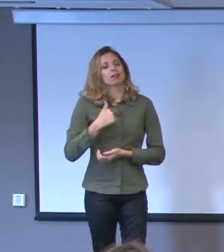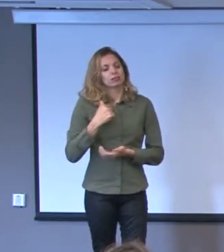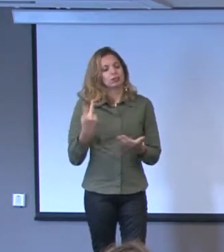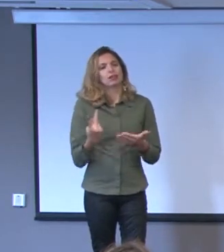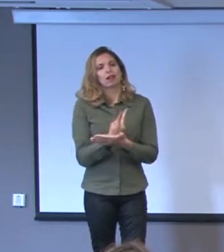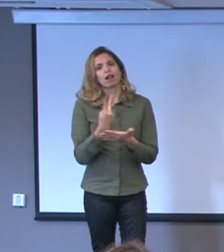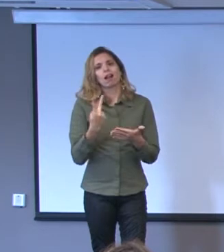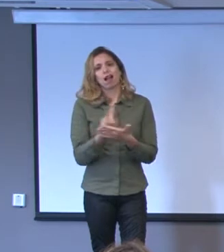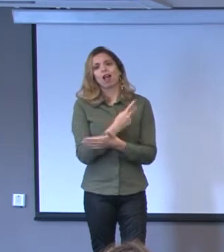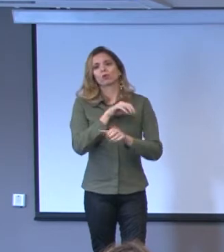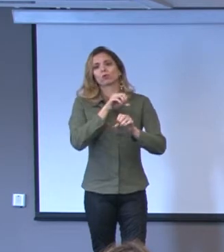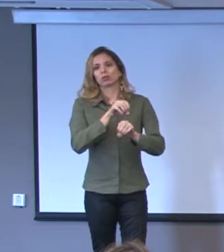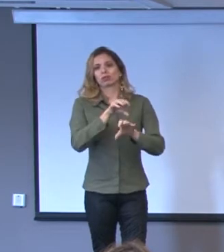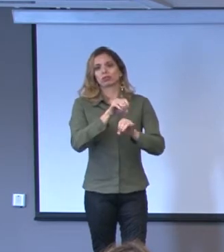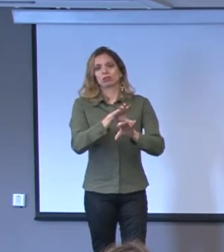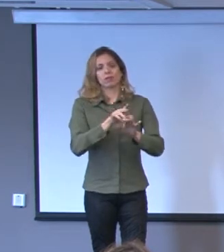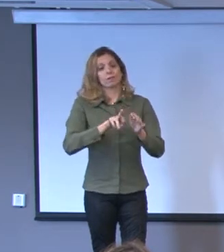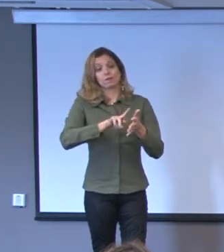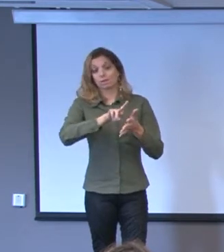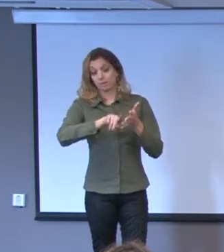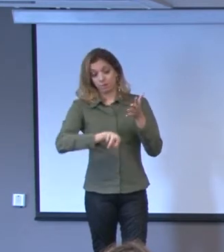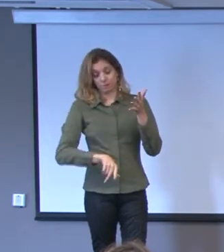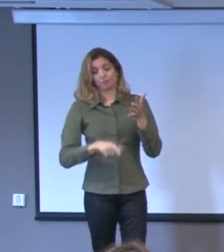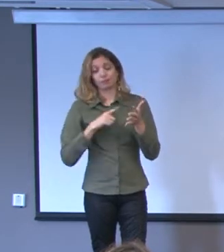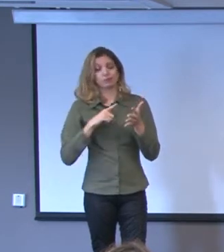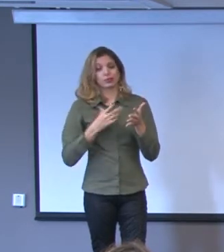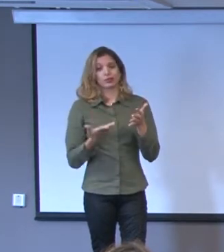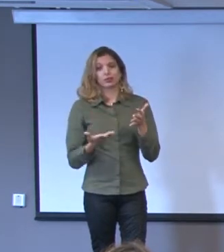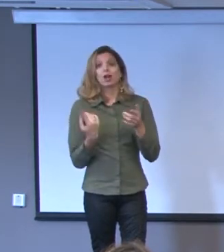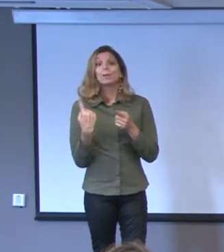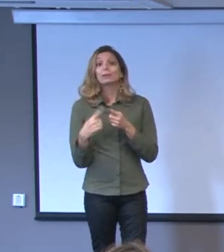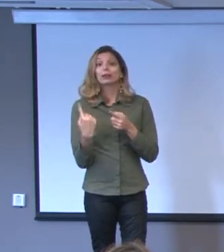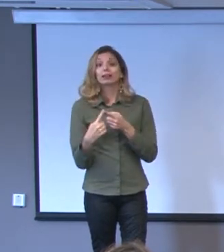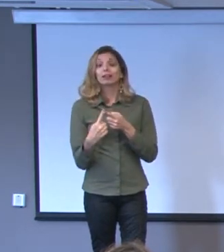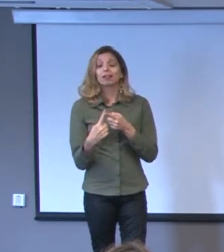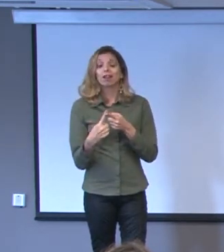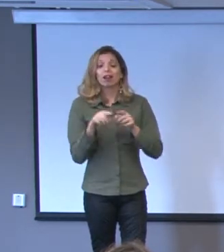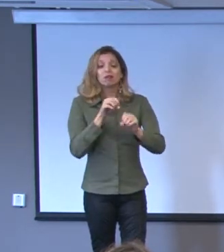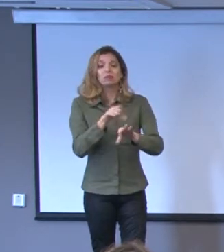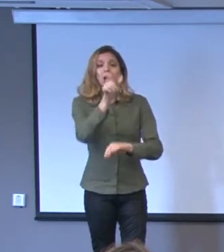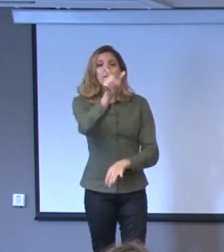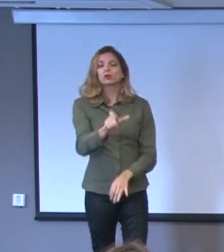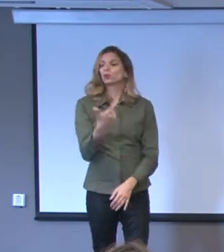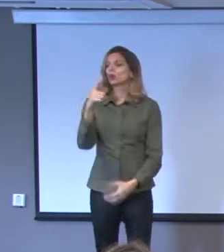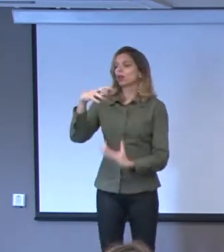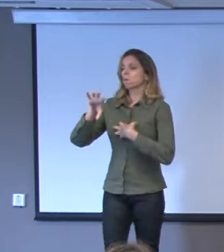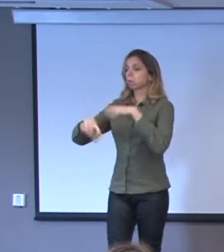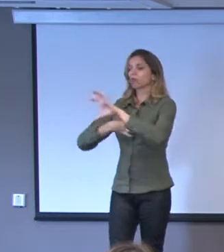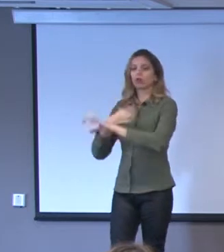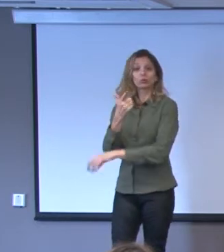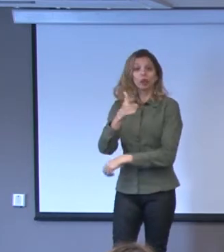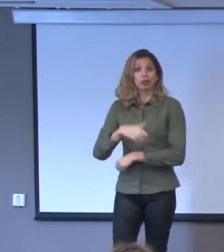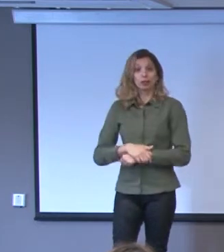falhado na nossa educação em diversos sentidos, porque a gente tem criado pessoas sem empatia, pessoas